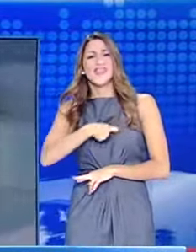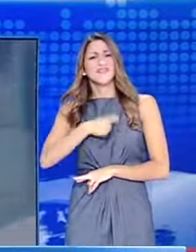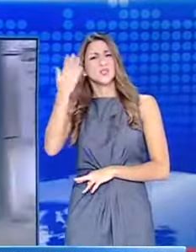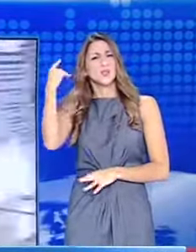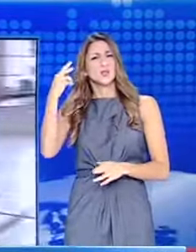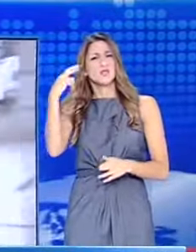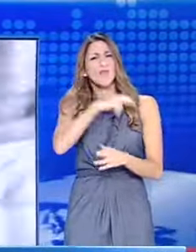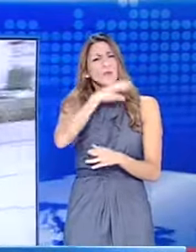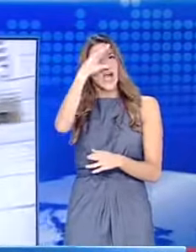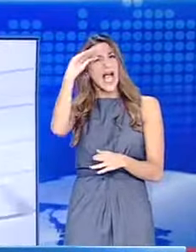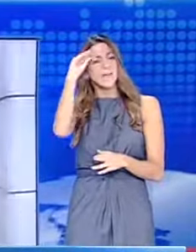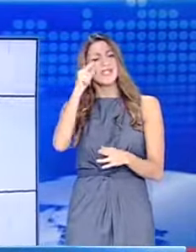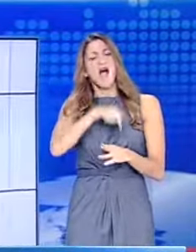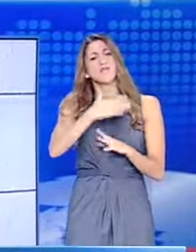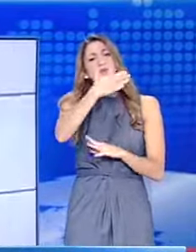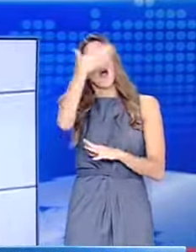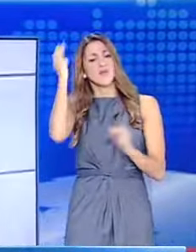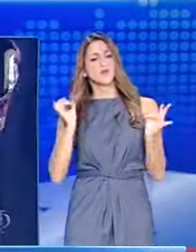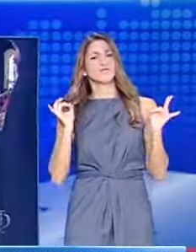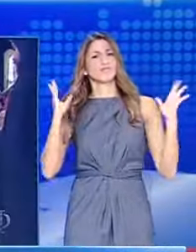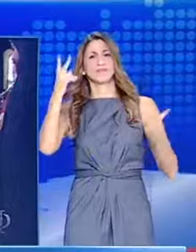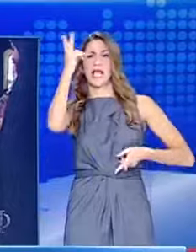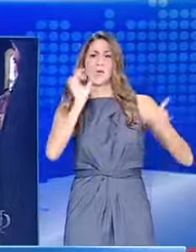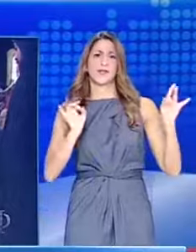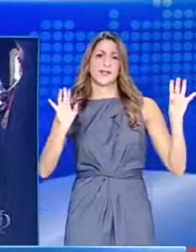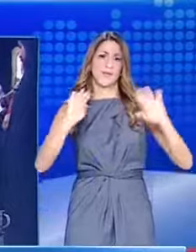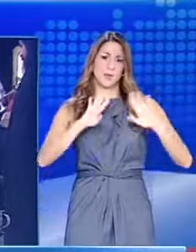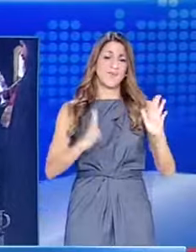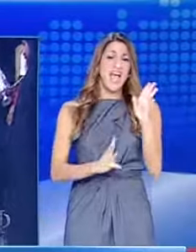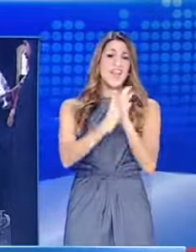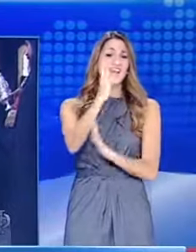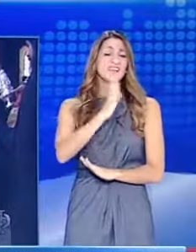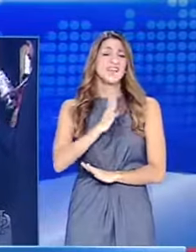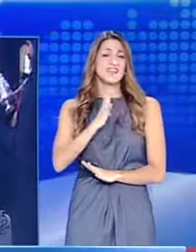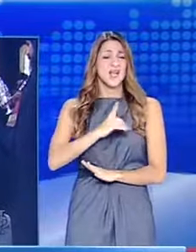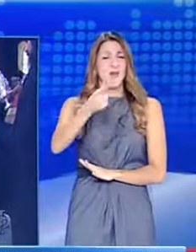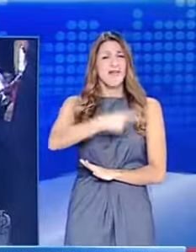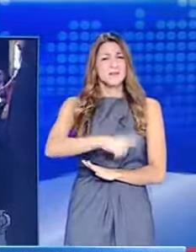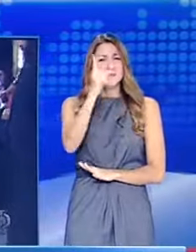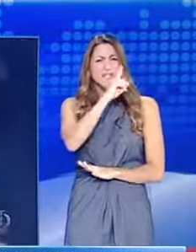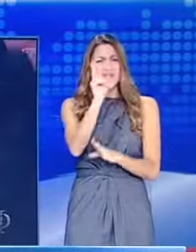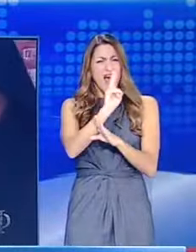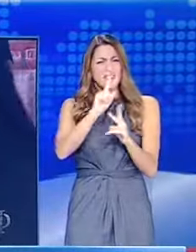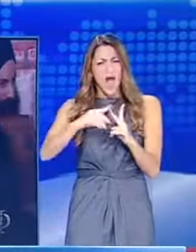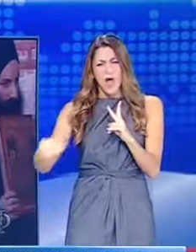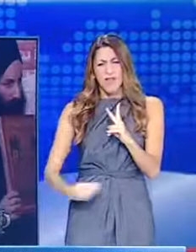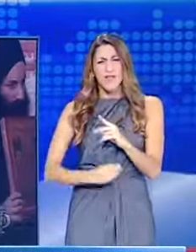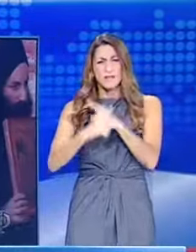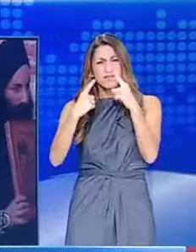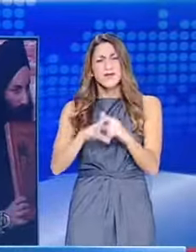πρωθυπουργού κώστα καραμαλή γιάννη αγγέλου οι 14 κατηγορούνται για απιστία ηθική αυτουργία σε απιστία ψευδή βεβαίωση για